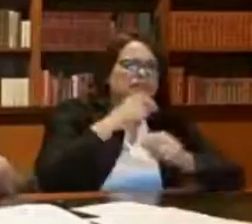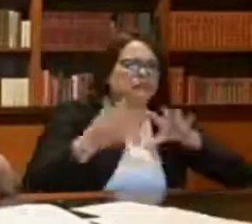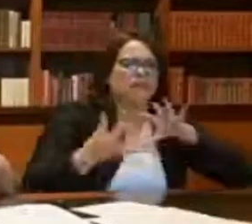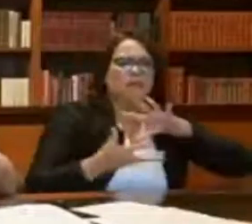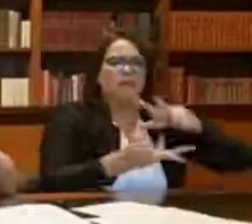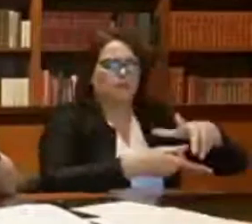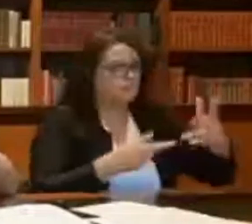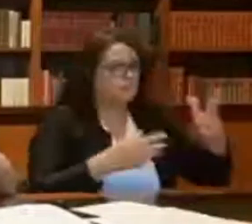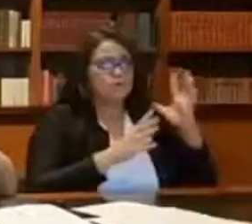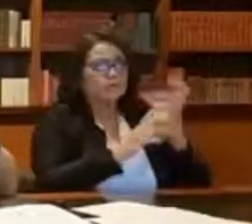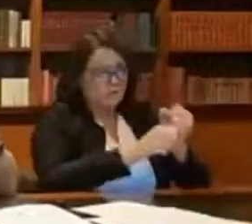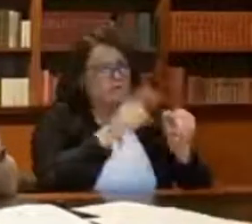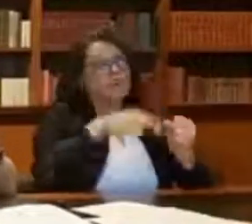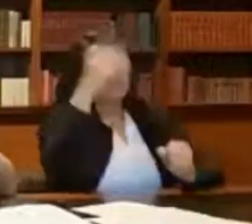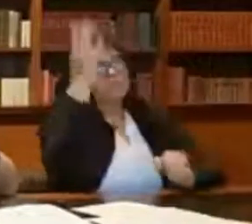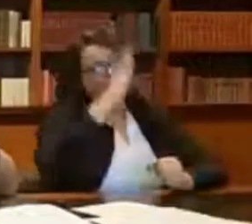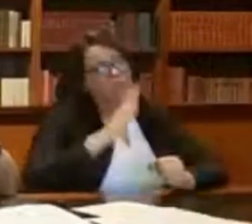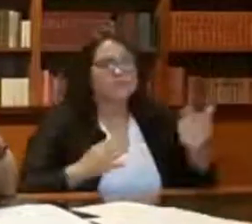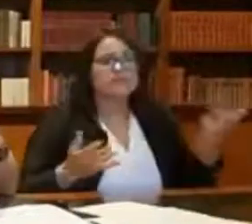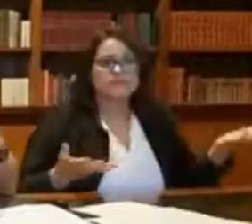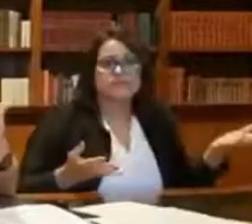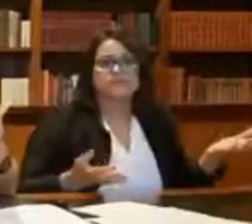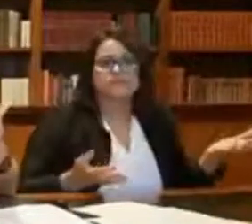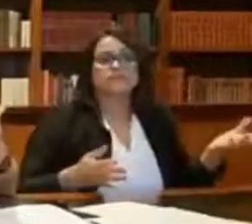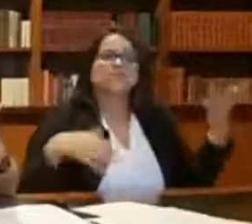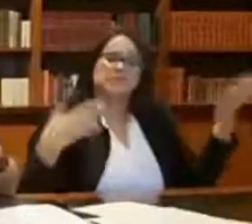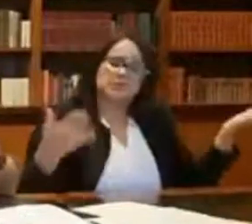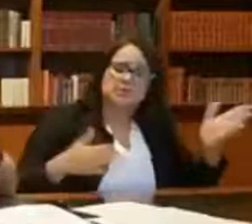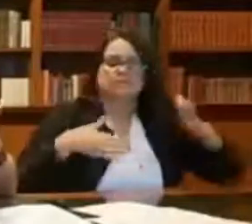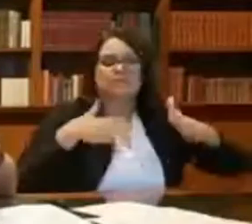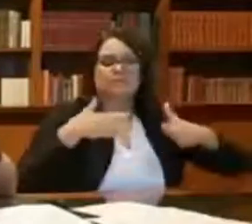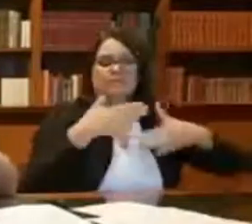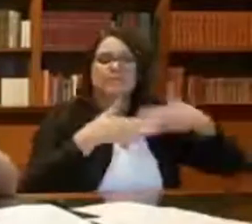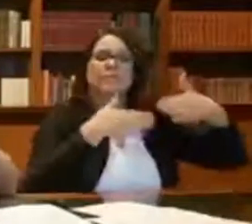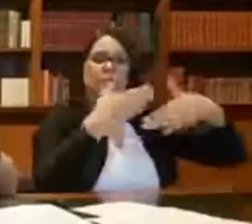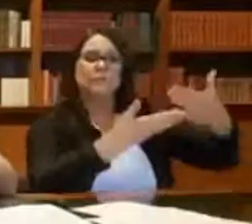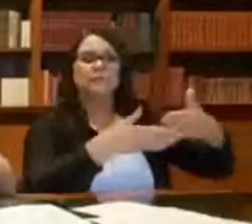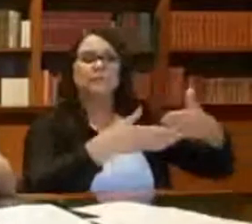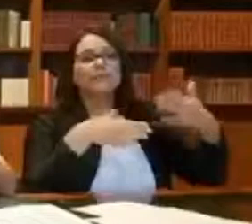inclusive, e nós vamos evoluindo, tá? Então